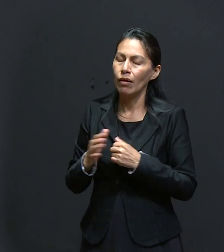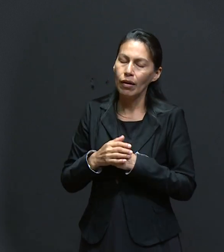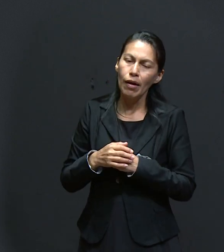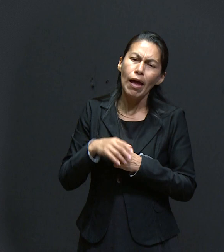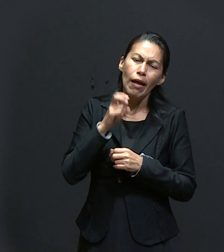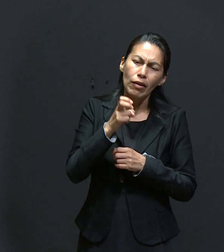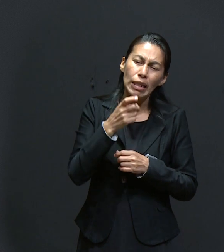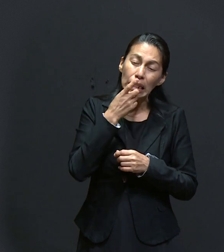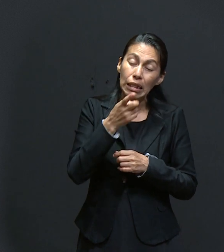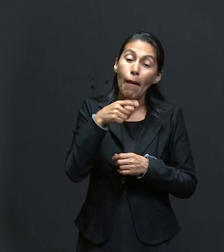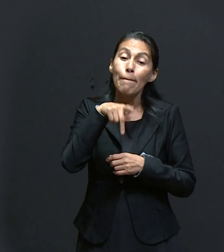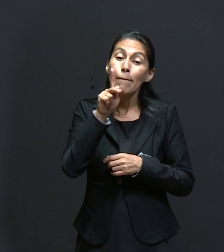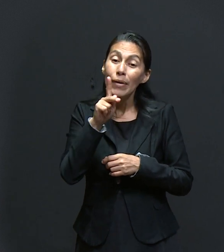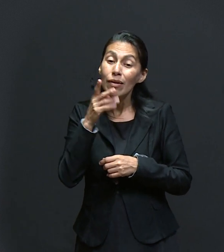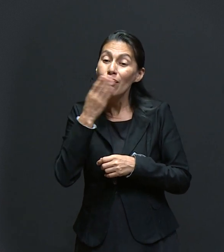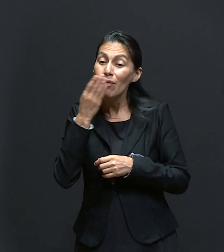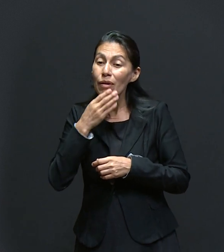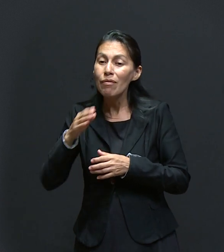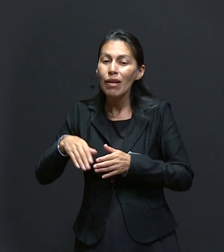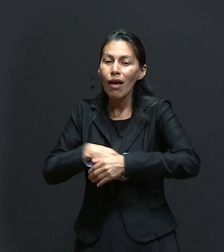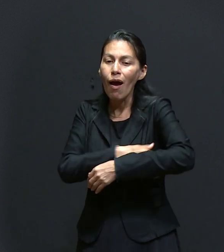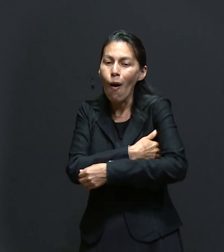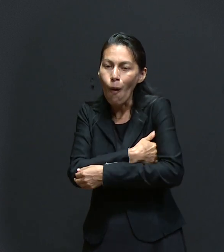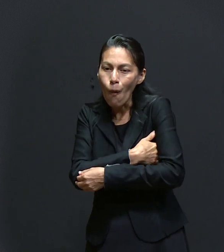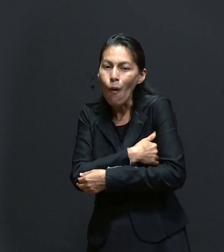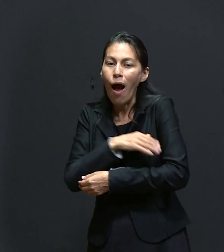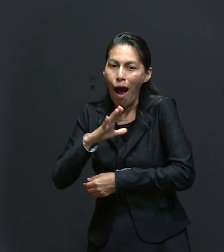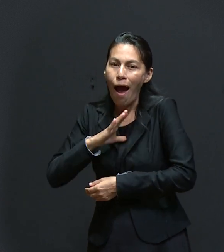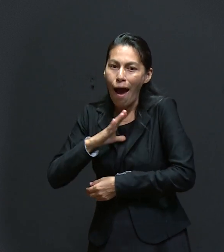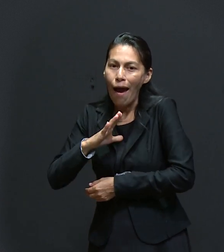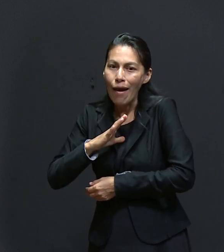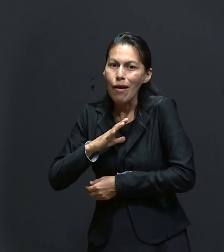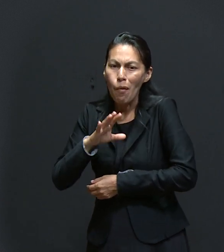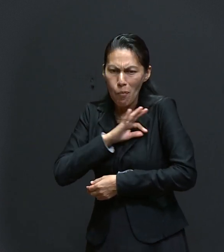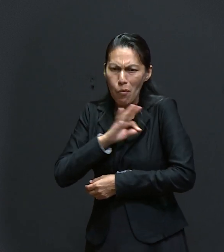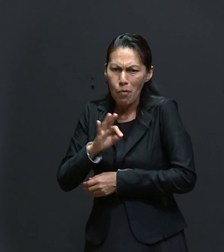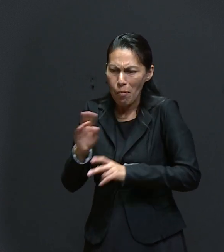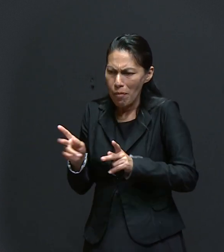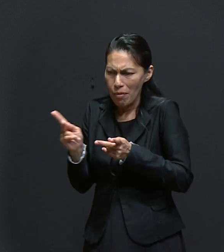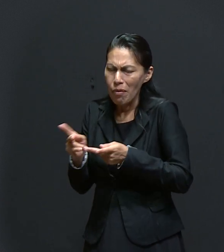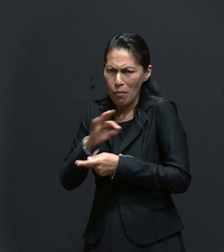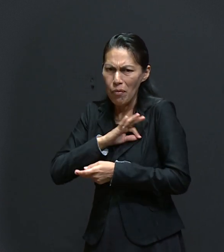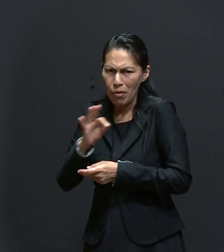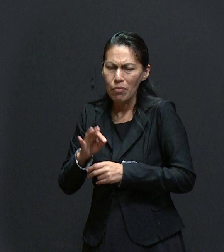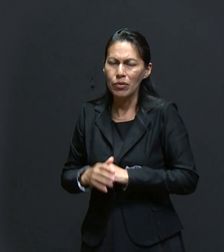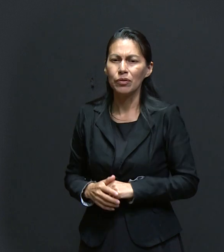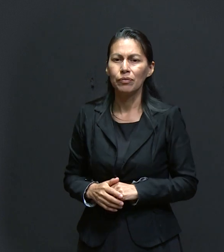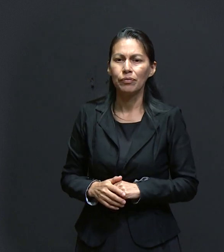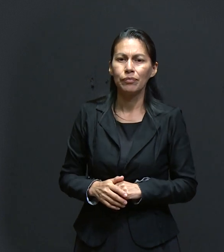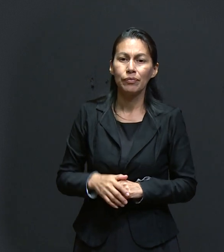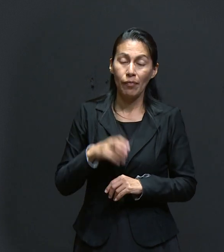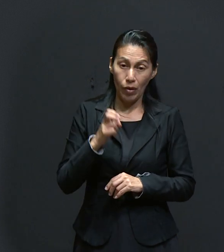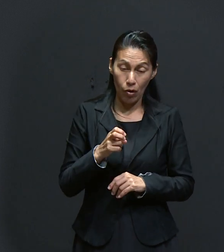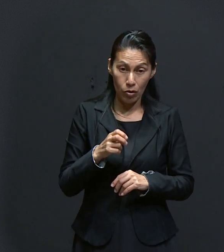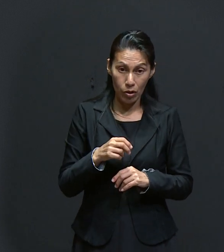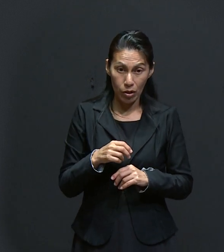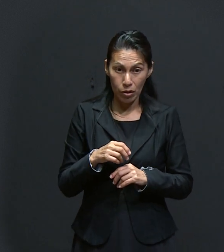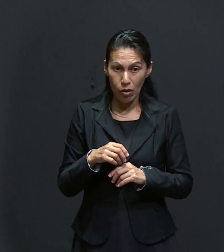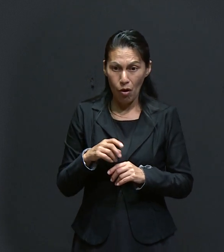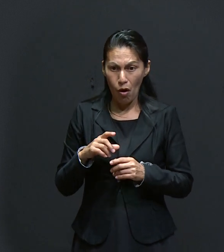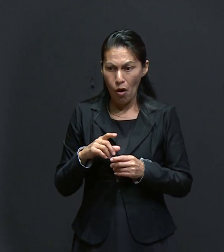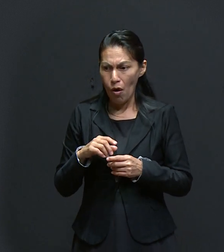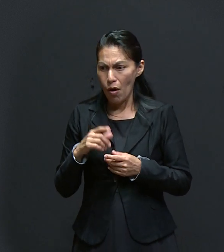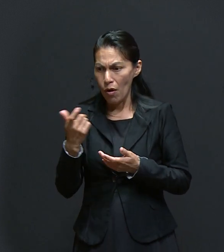uno de interés espiritual esta situación se puso de rodillas el país